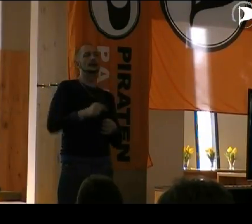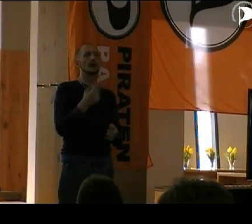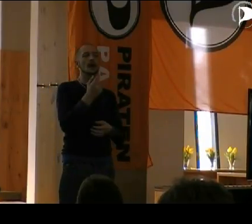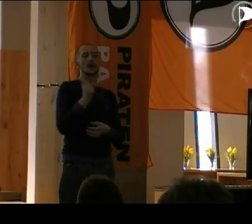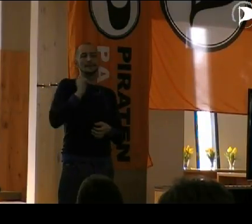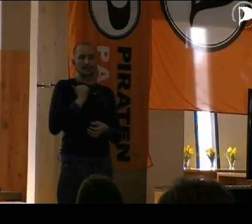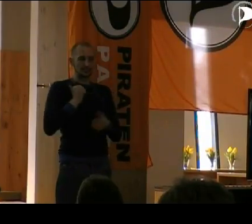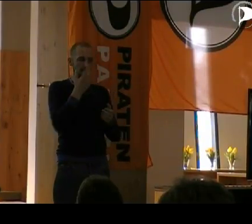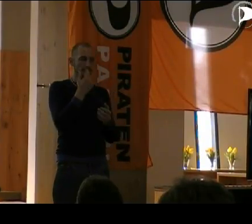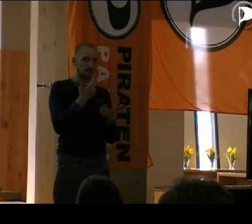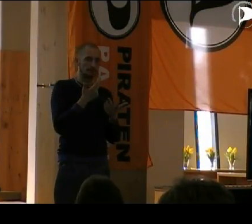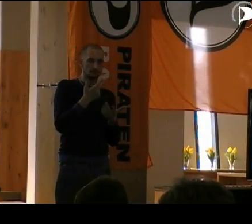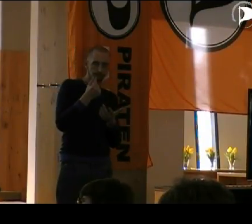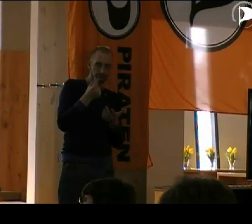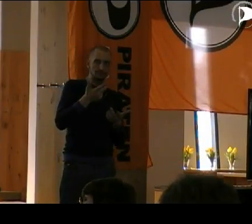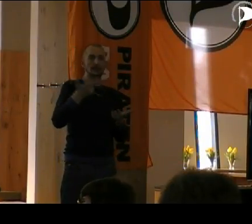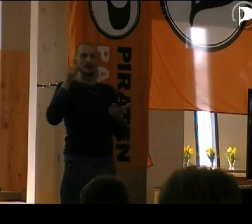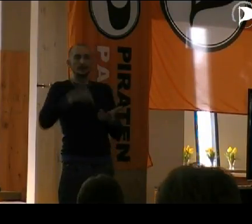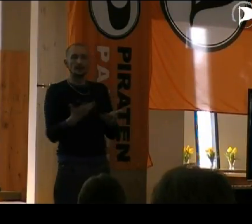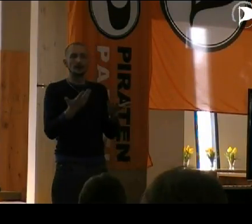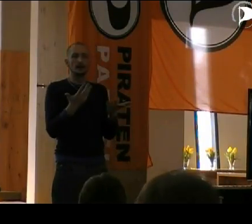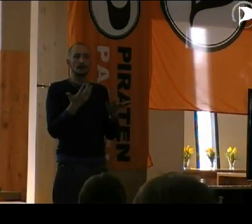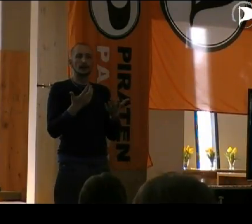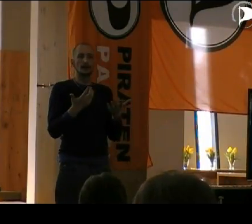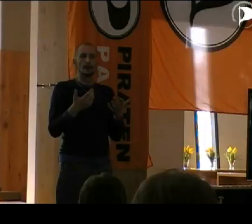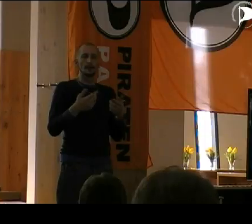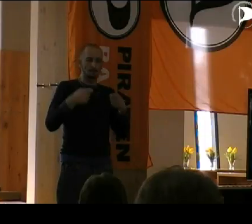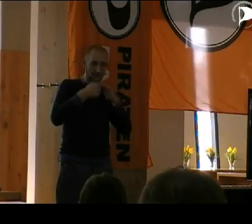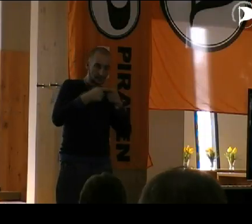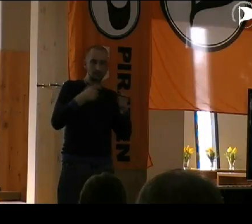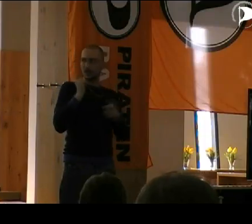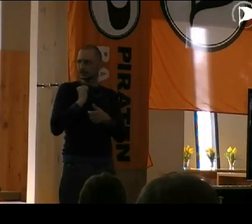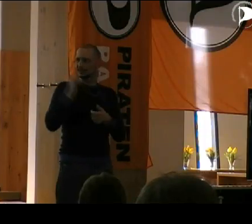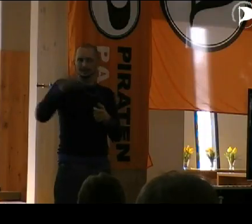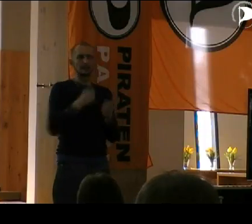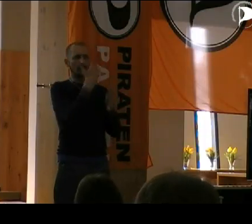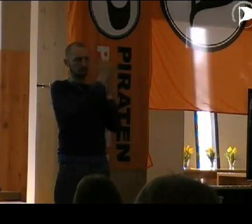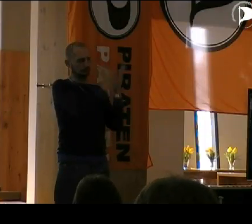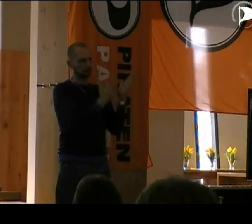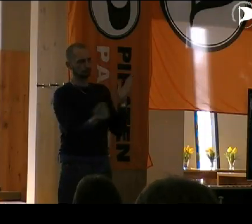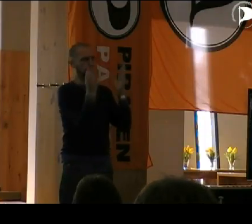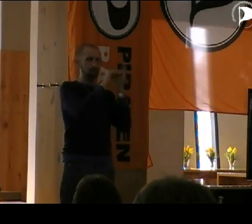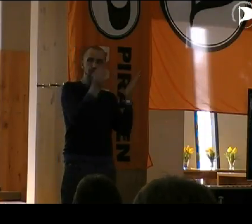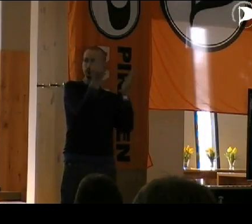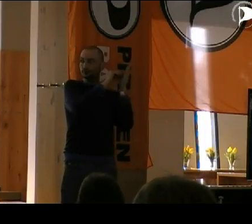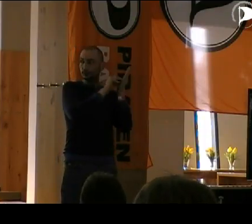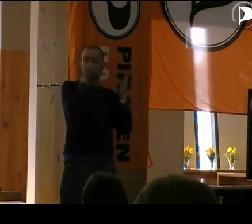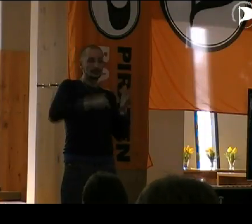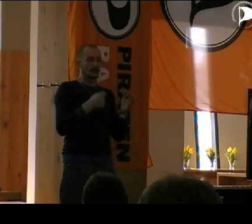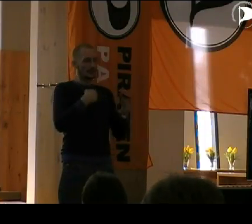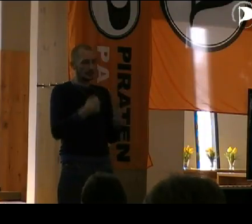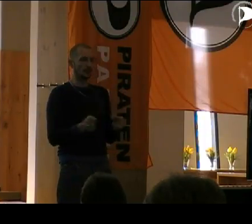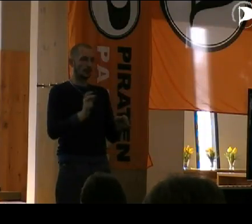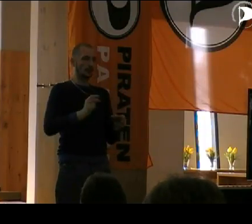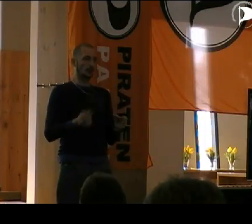die rechtlichen folgen aufgeführt worden waren andere privatperson